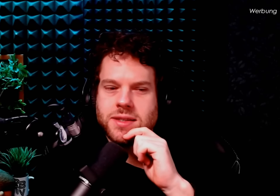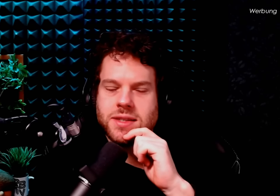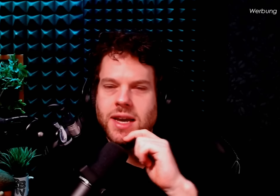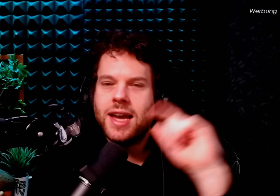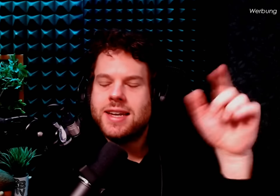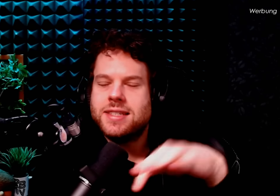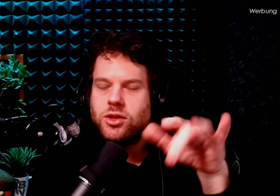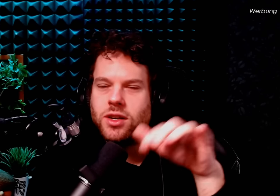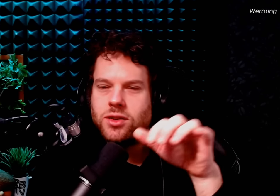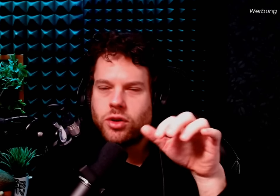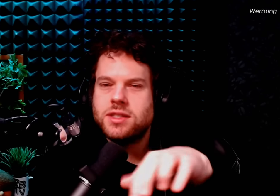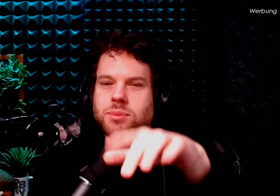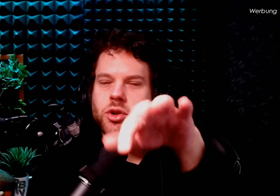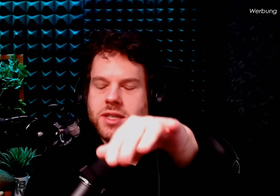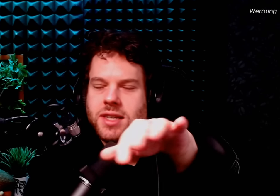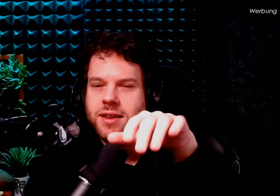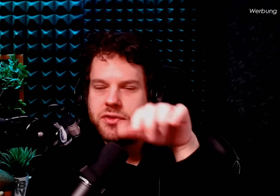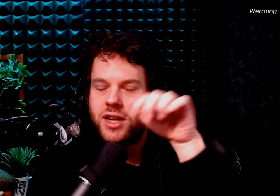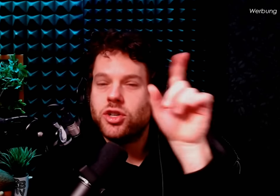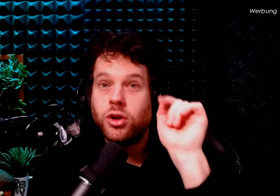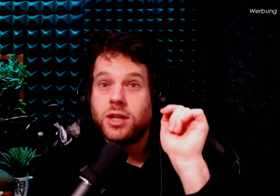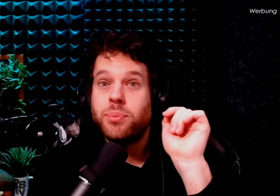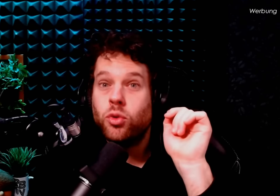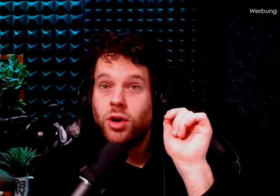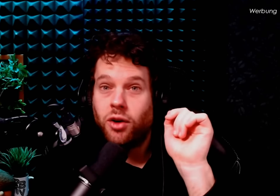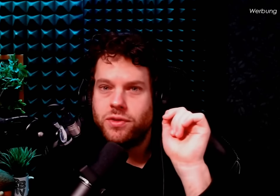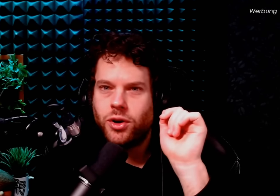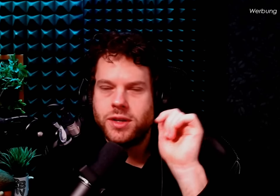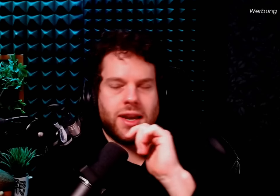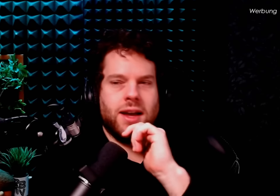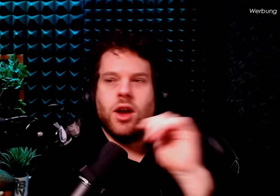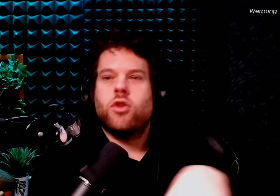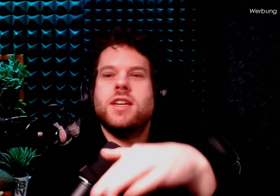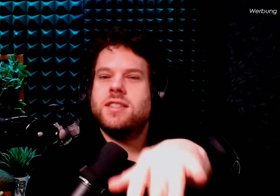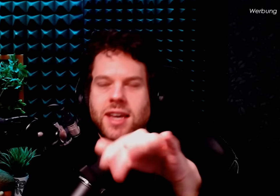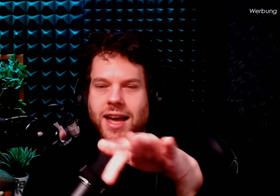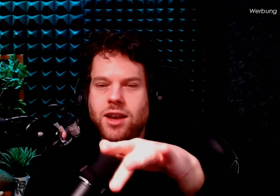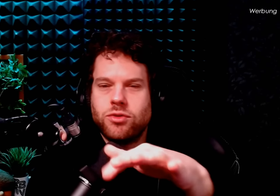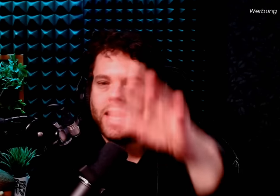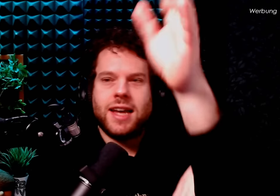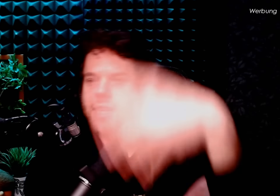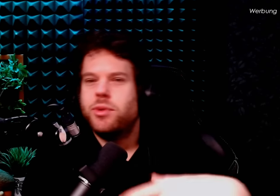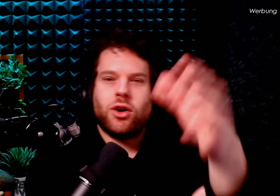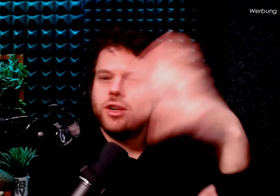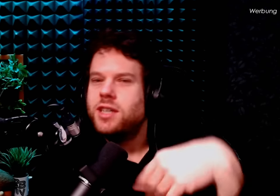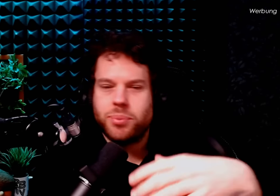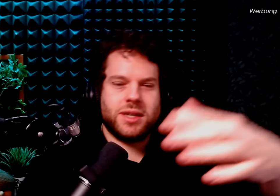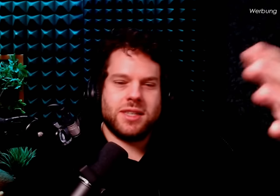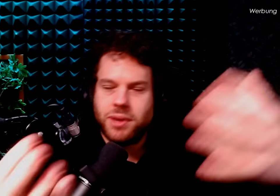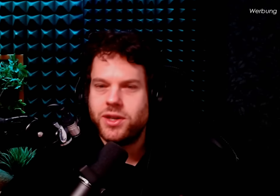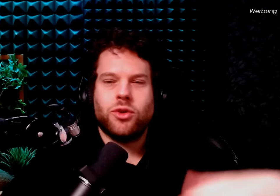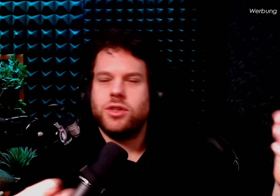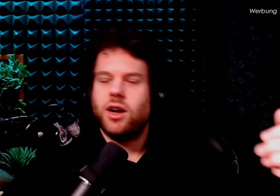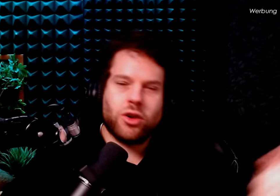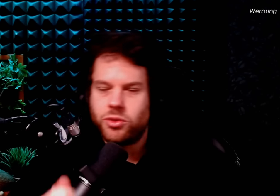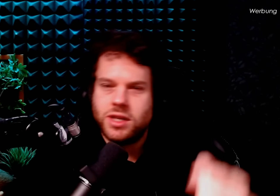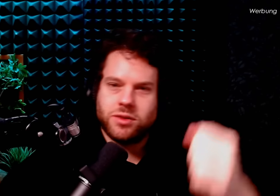ist, dass sie trotzdem noch die falsche Rolltreppe hochlaufen wollte, ja, und dann ist sie gerannt und gerannt, aber die Rolltreppe ist immer wieder runtergekommen und sie